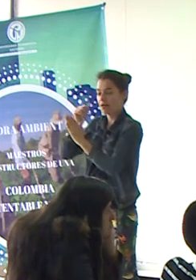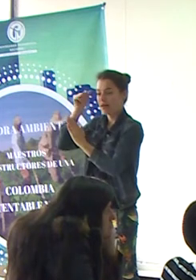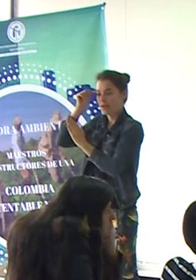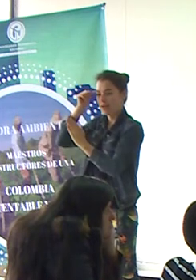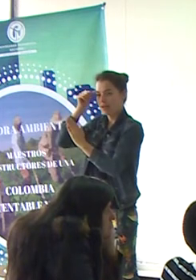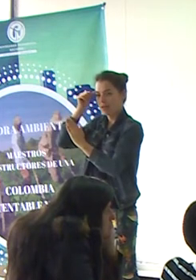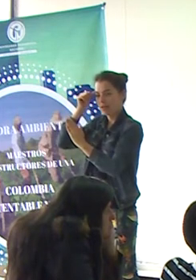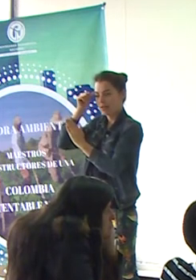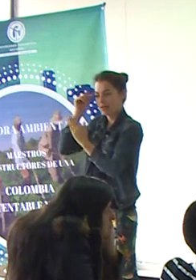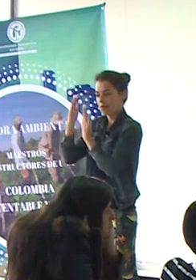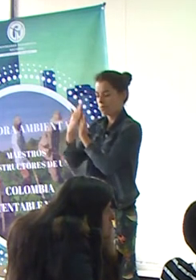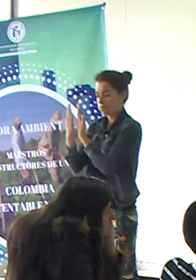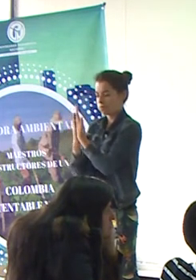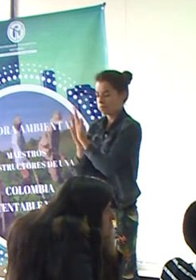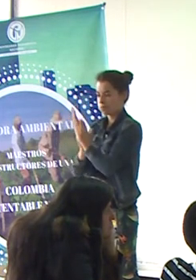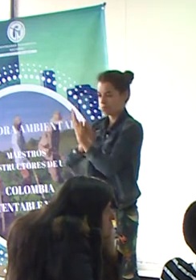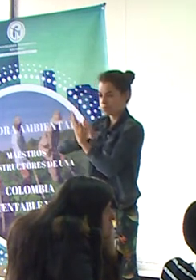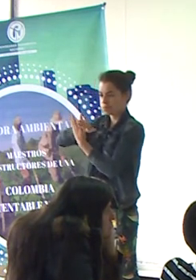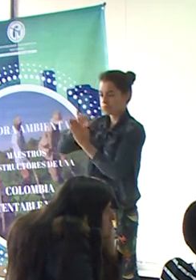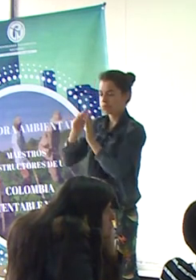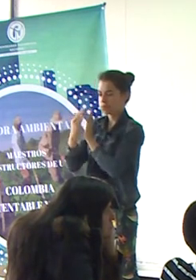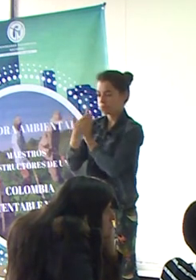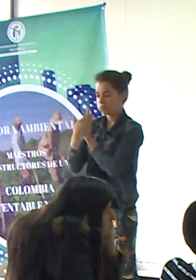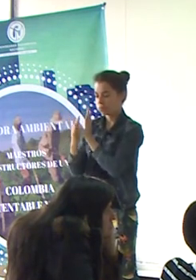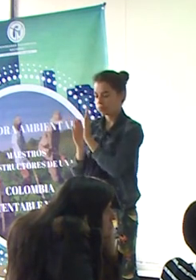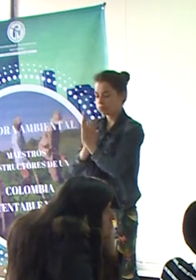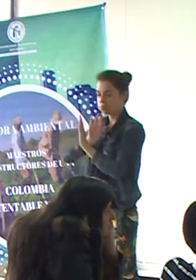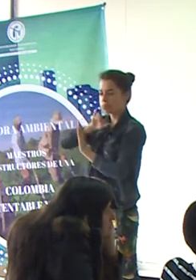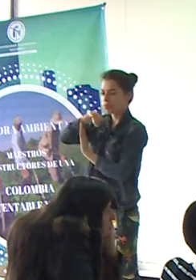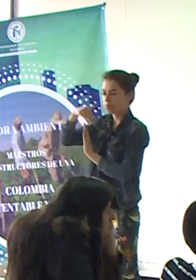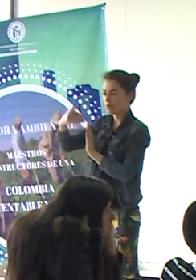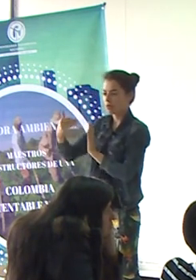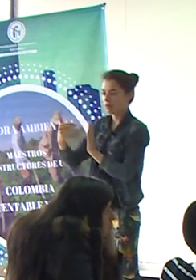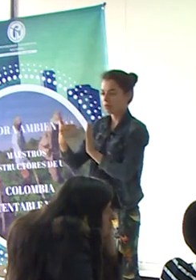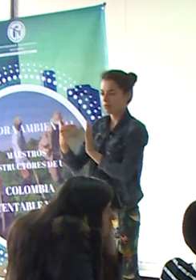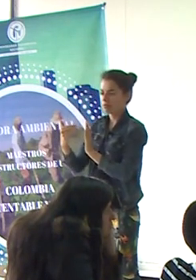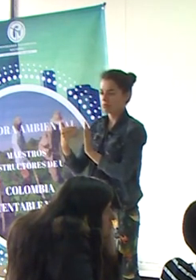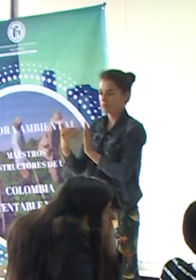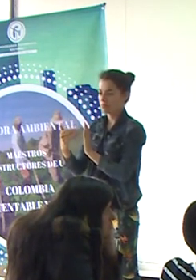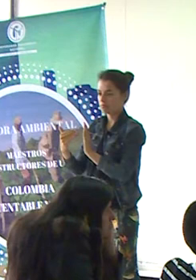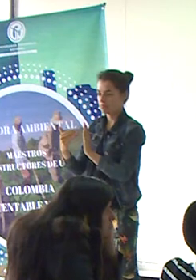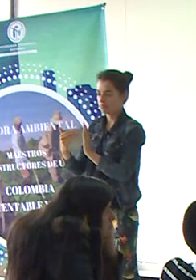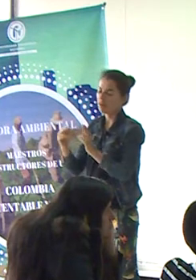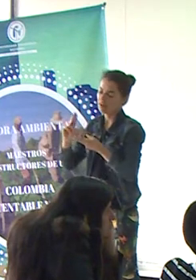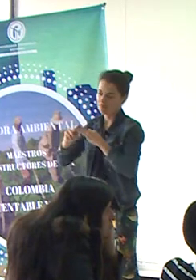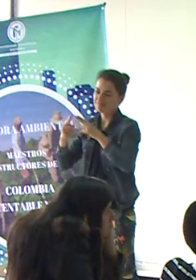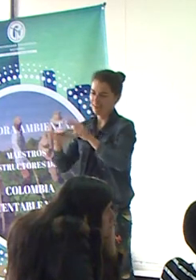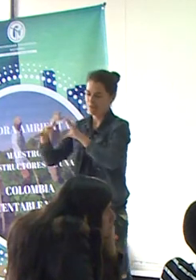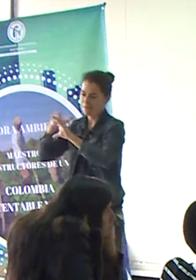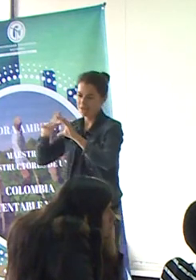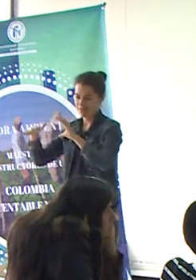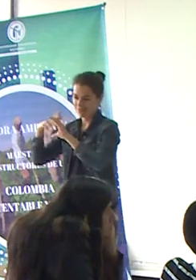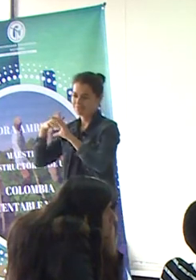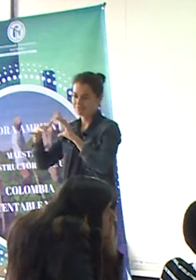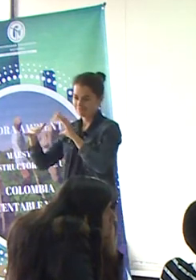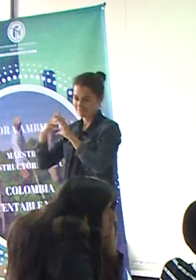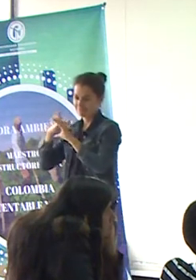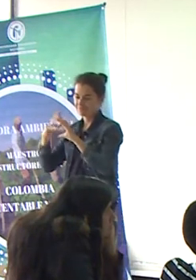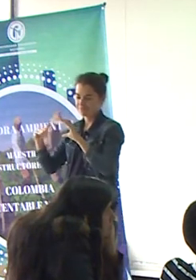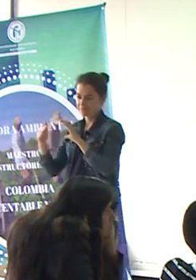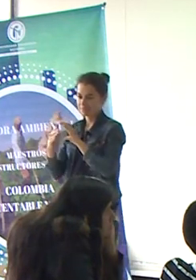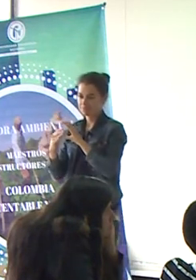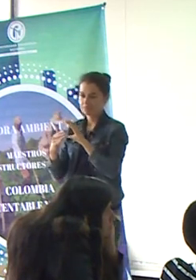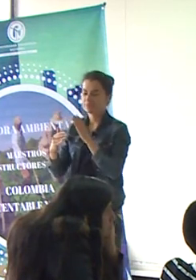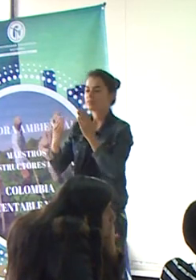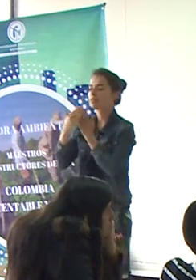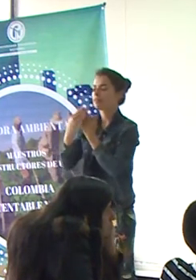debería estar abierto toda esta parte lo que necesitamos es que usted ponga representaciones de los territorios